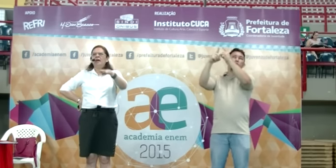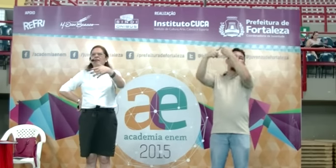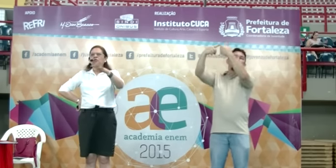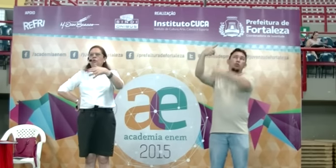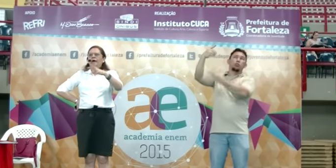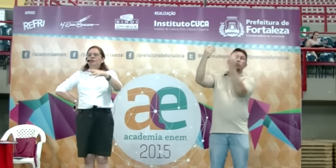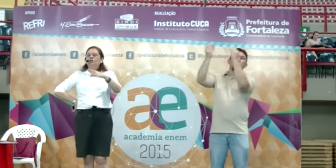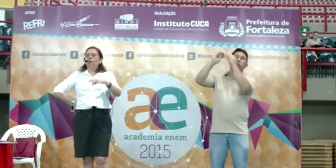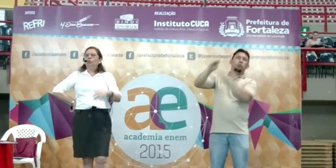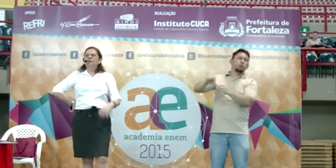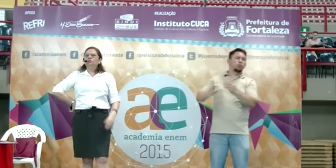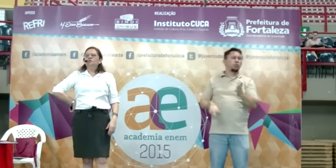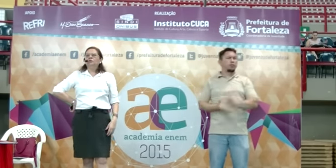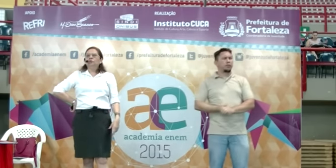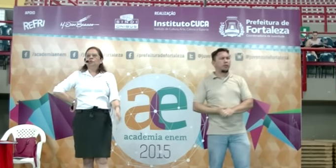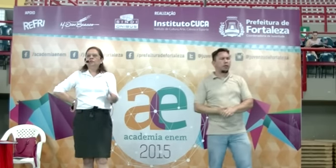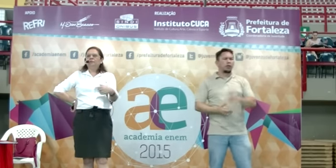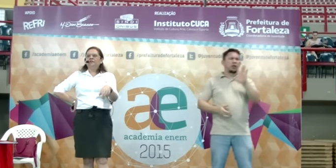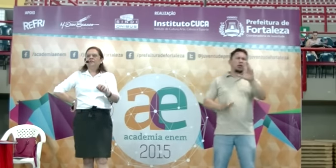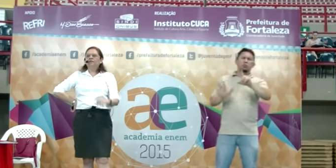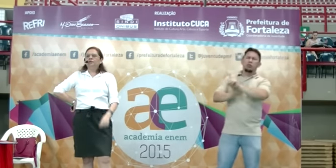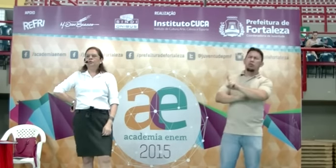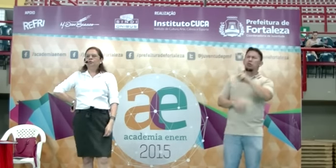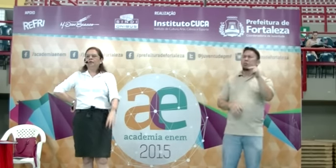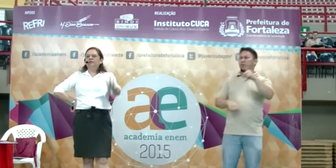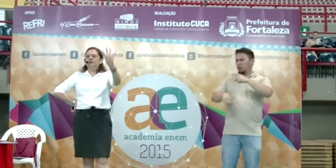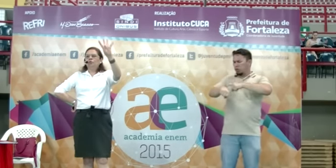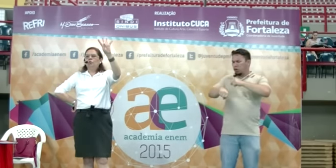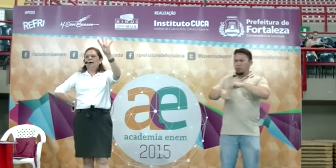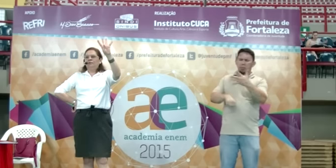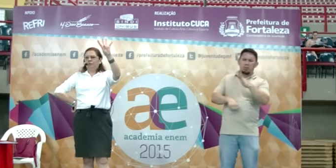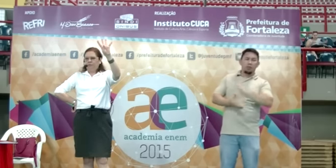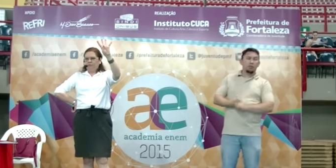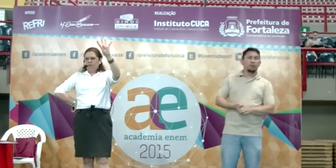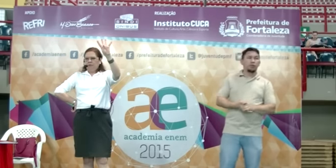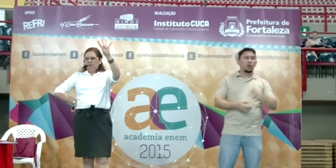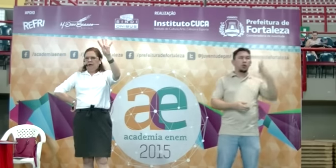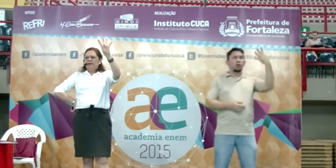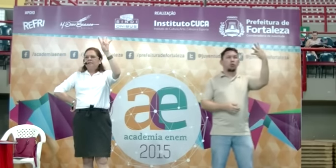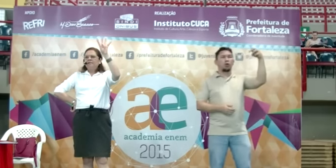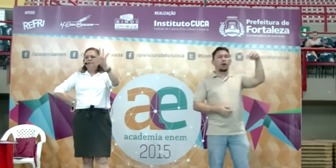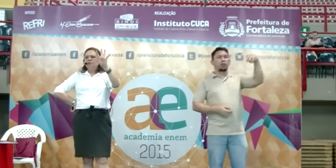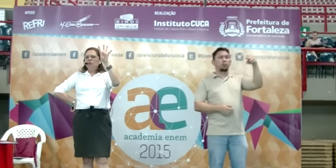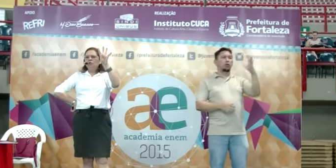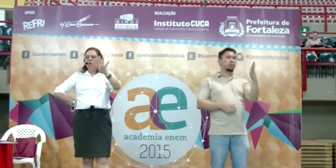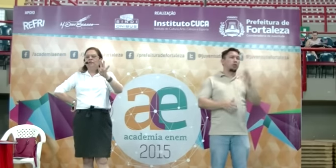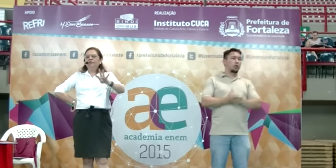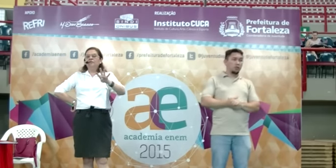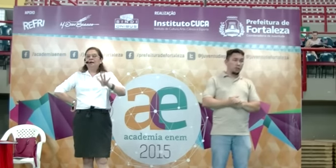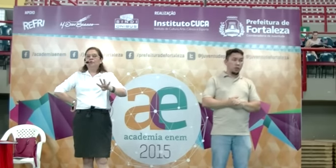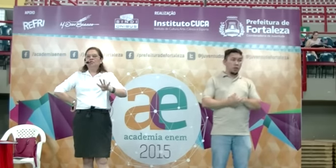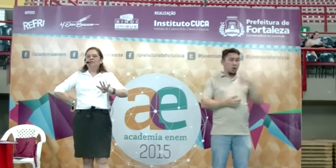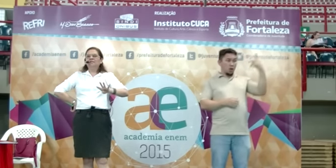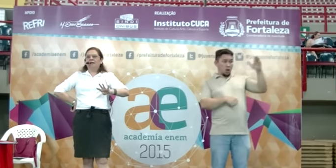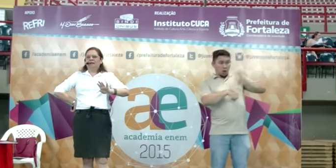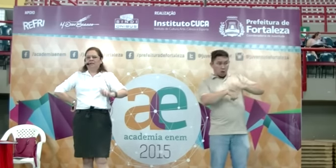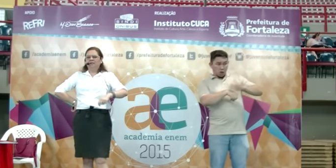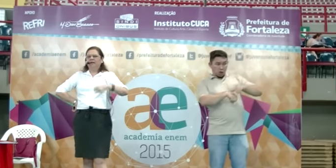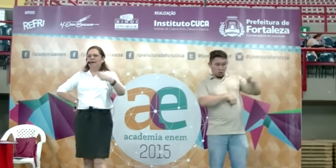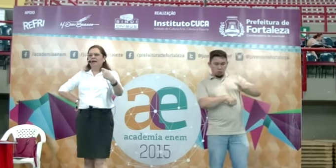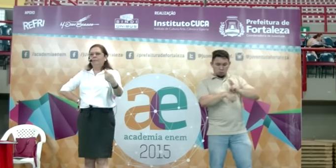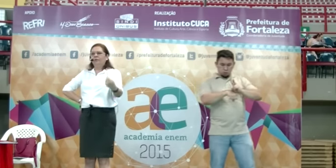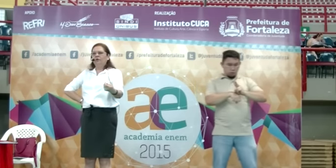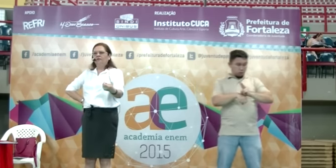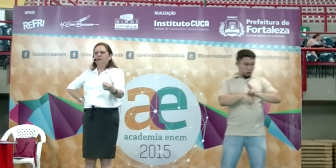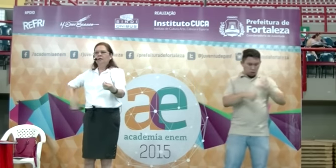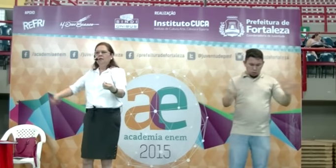professor, em média eu gasto quantos minutos para fazer tudo isso? 4. Assim que o fiscal de sala